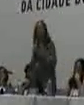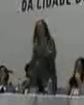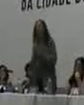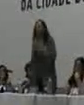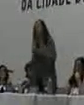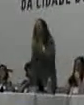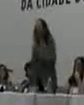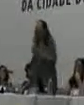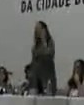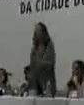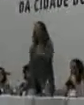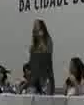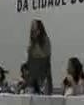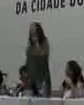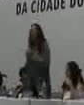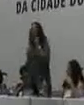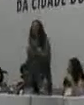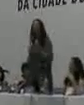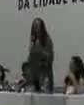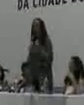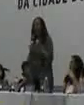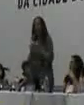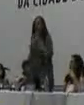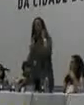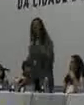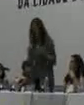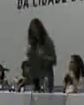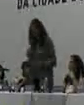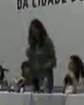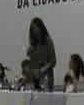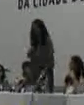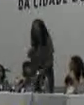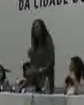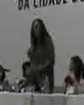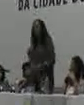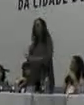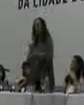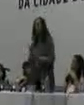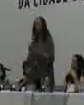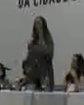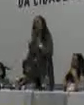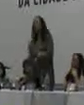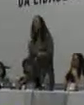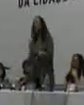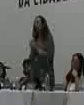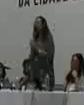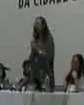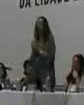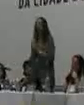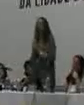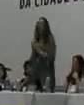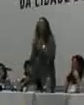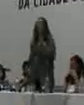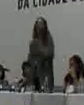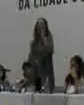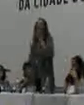cientificamente, precisamos fazer cumprir a lei Maria da Penha, essa bandeira a gente não pode deixar cair, porque ela é fundamental. E por último mesmo, duas questões